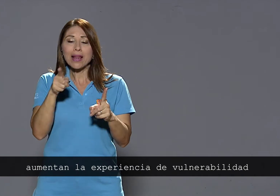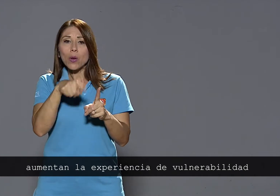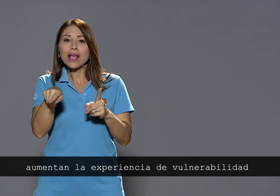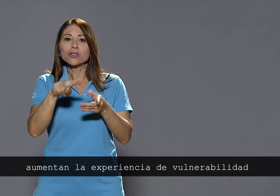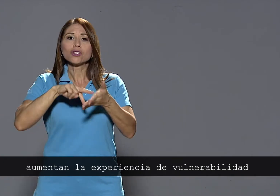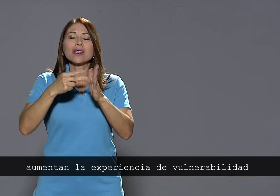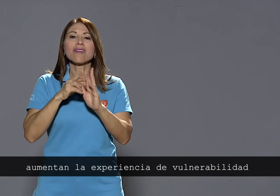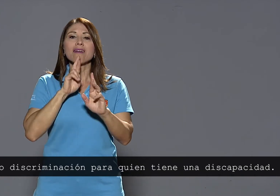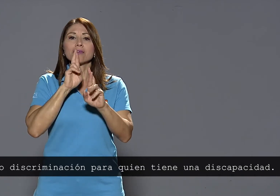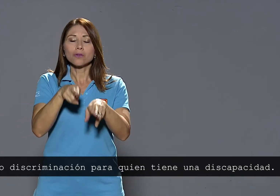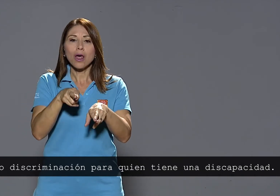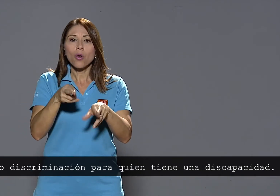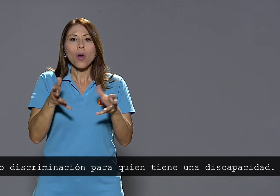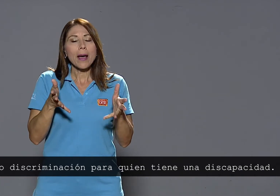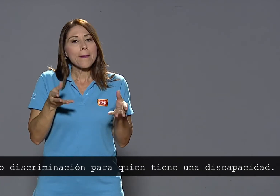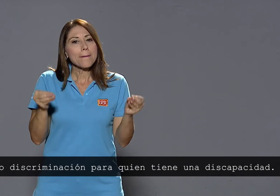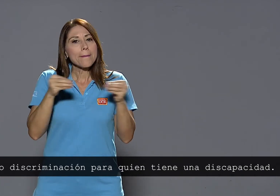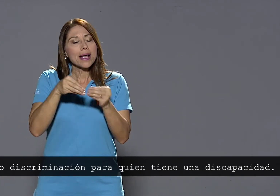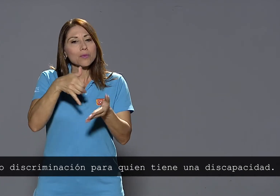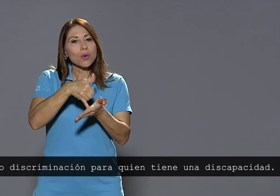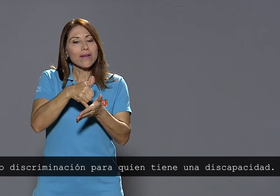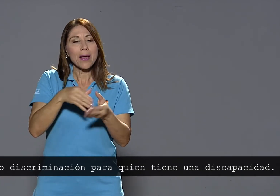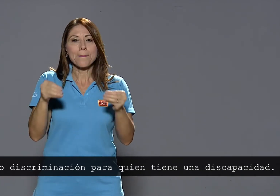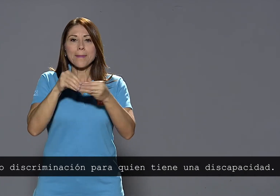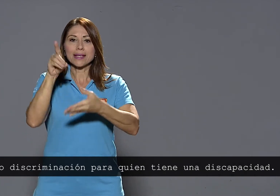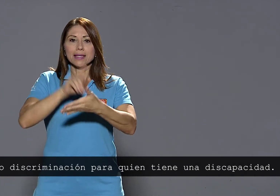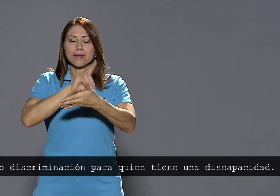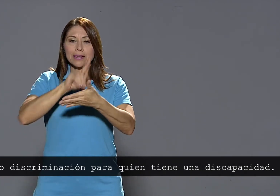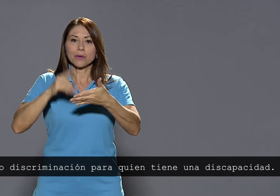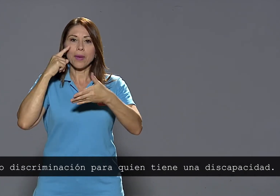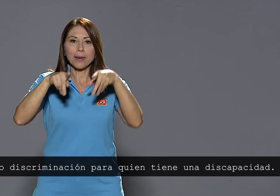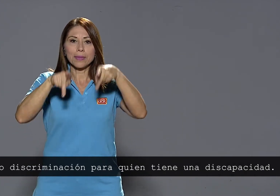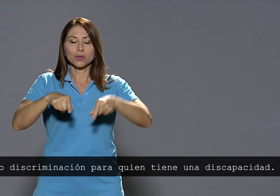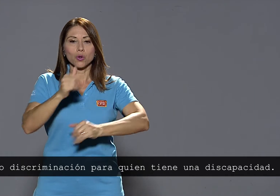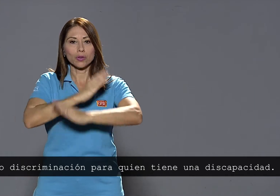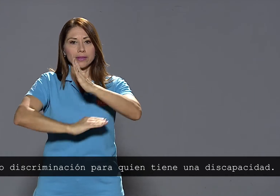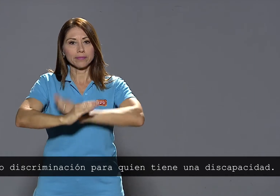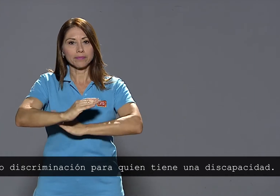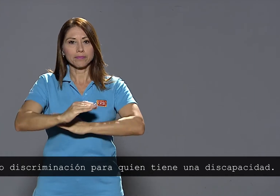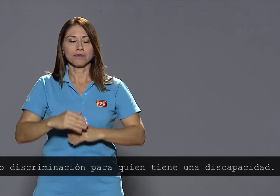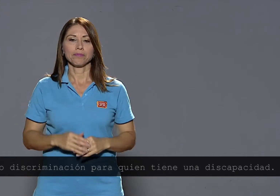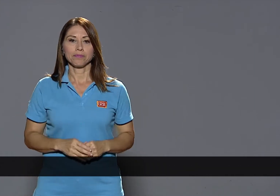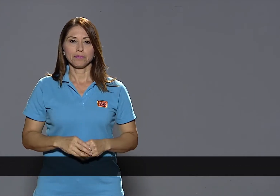de vulnerabilidad o discriminación para quien tiene una discapacidad.